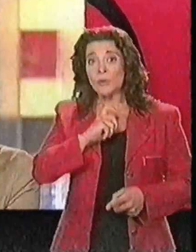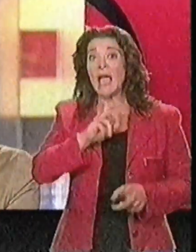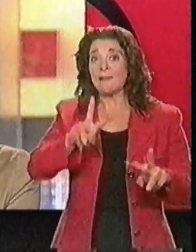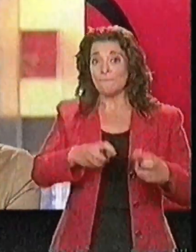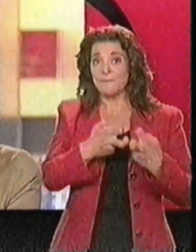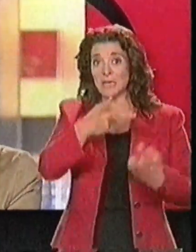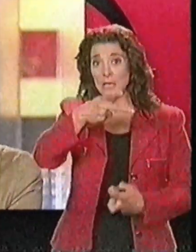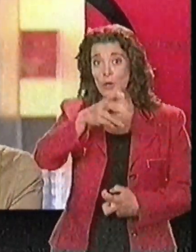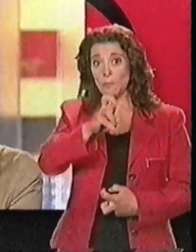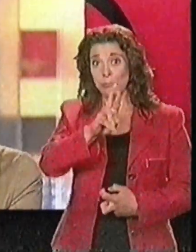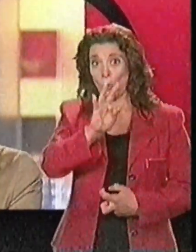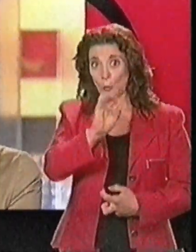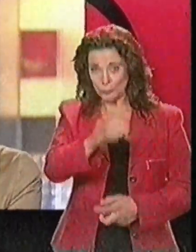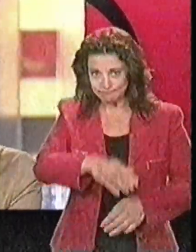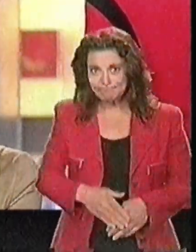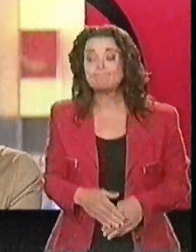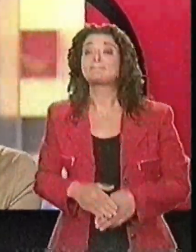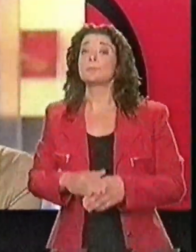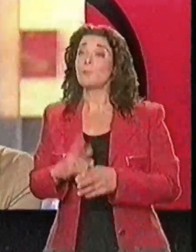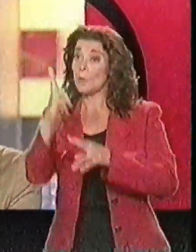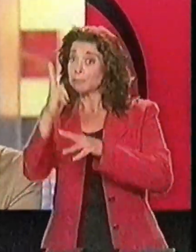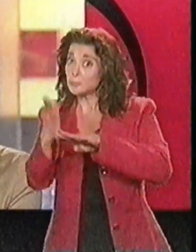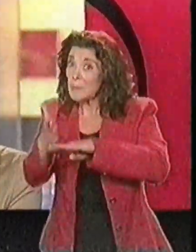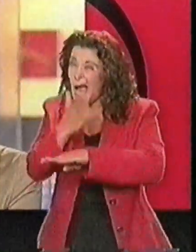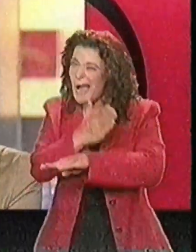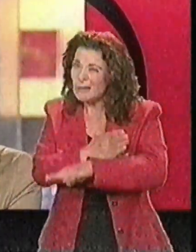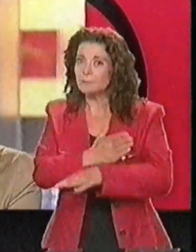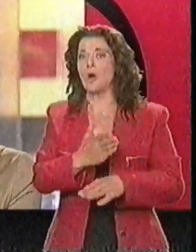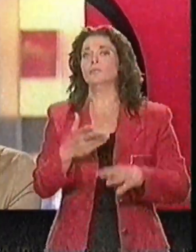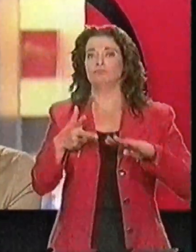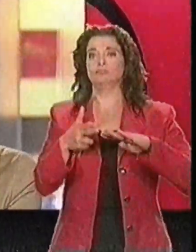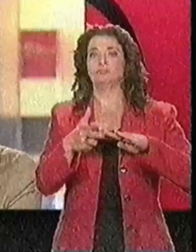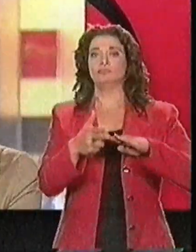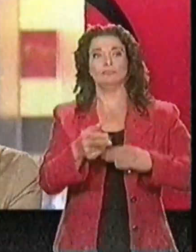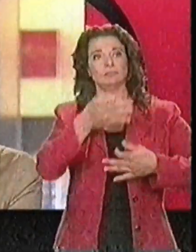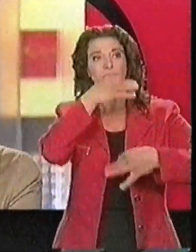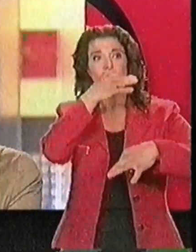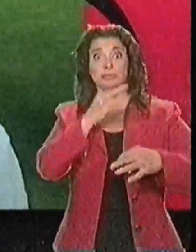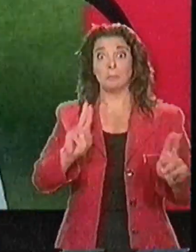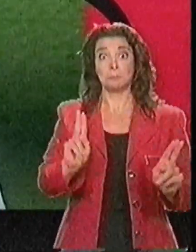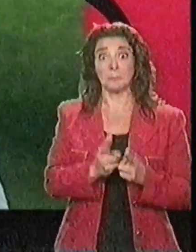a été précédé par une brève cérémonie d'ouverture. Damien Detri.